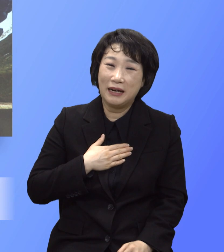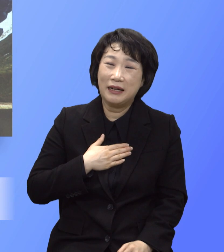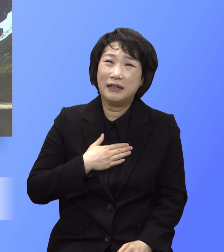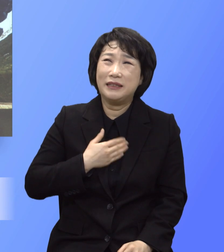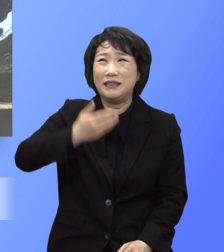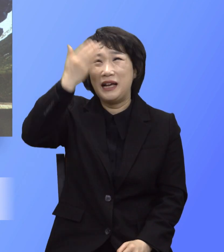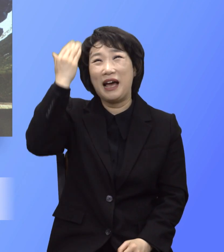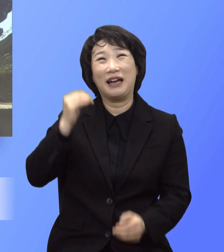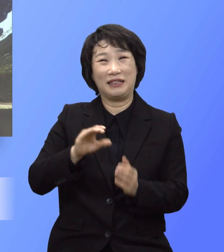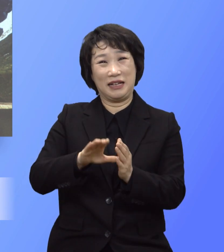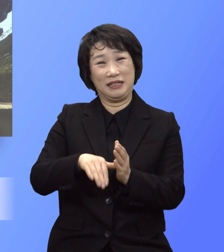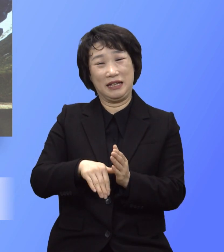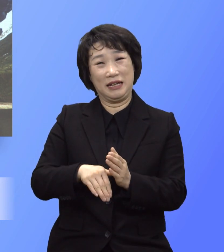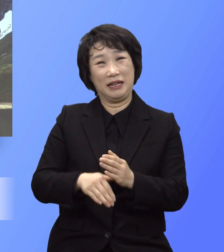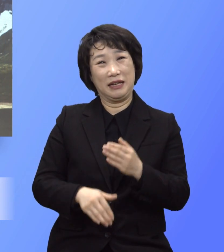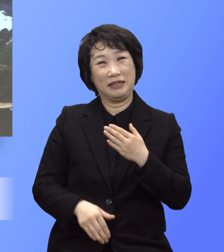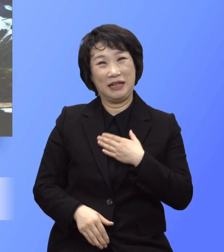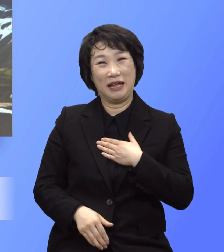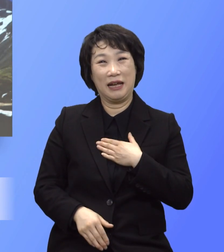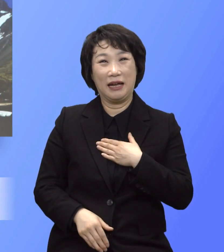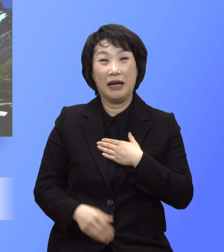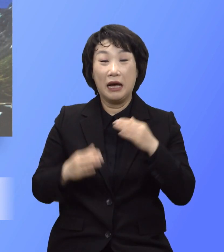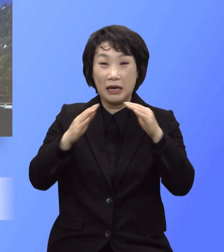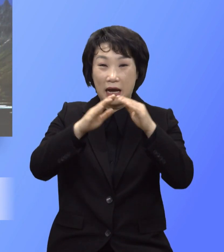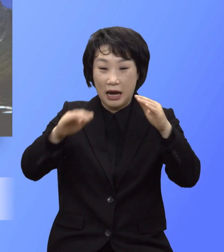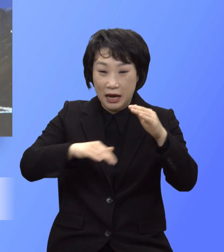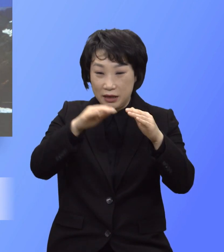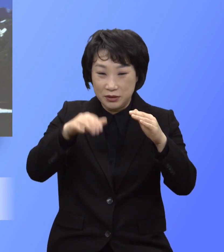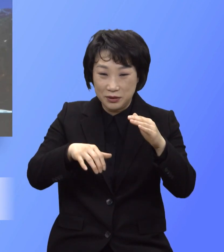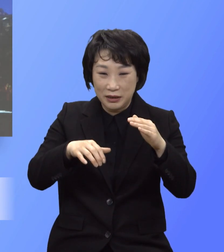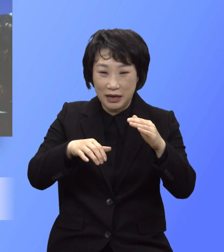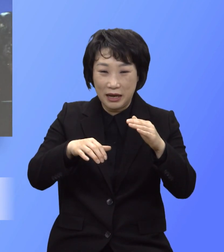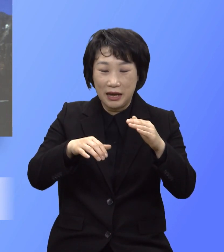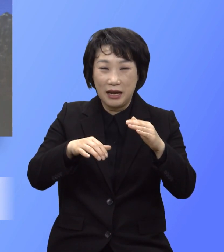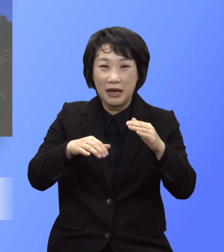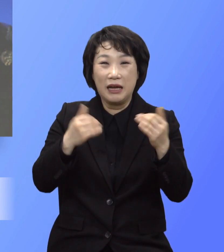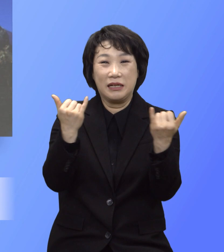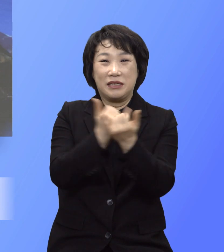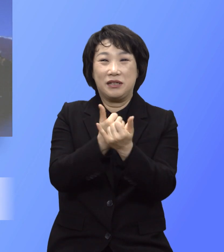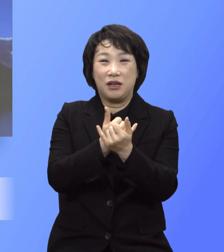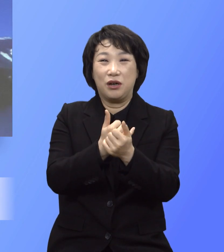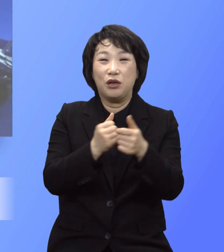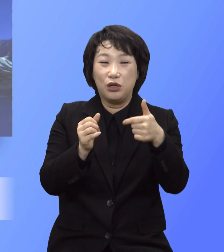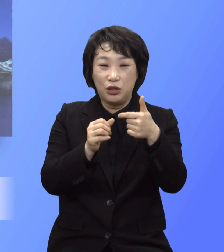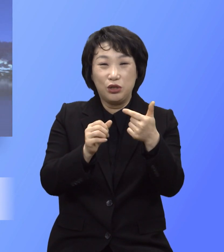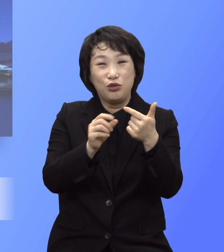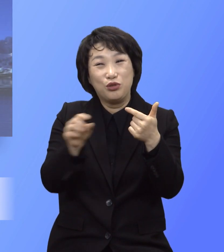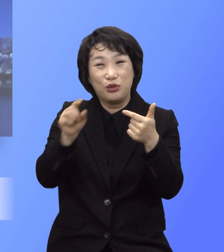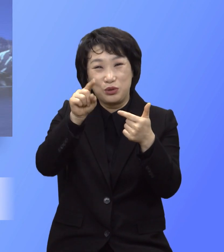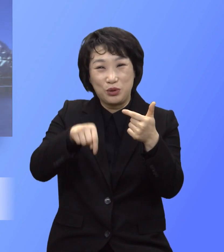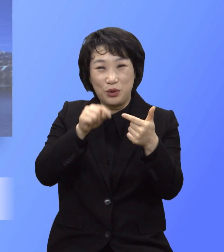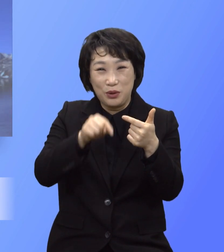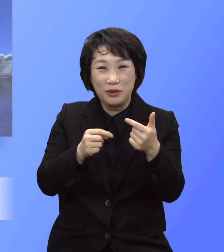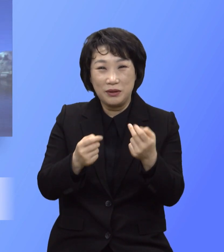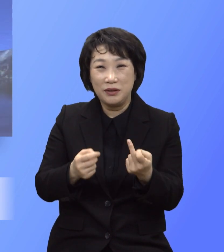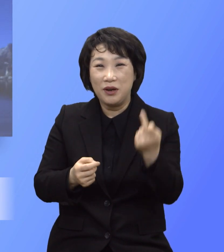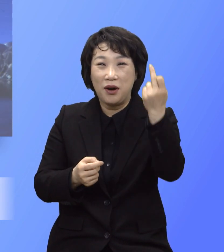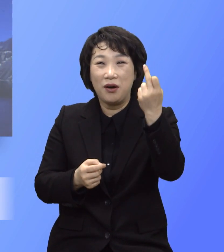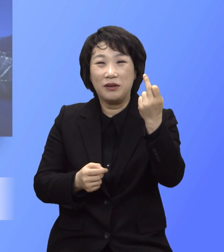옛날에 우리 집안 육촌 형이 나보다 나이 한 살 더